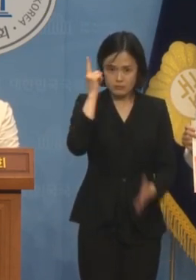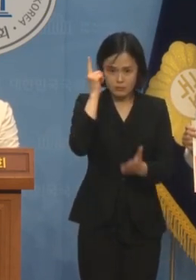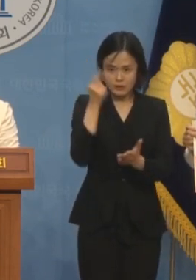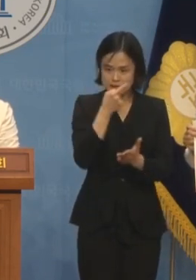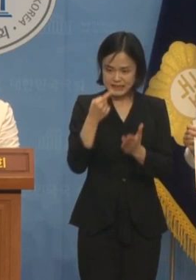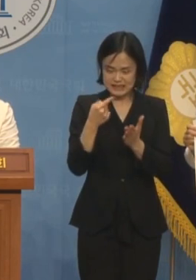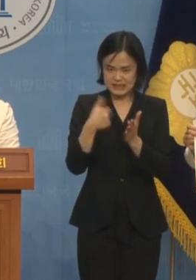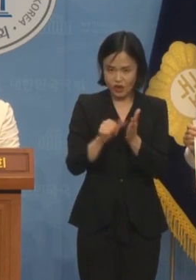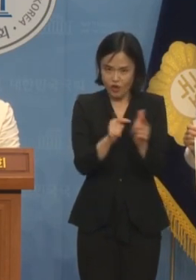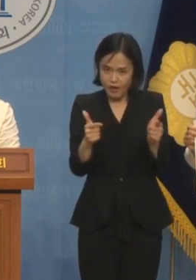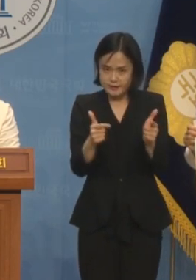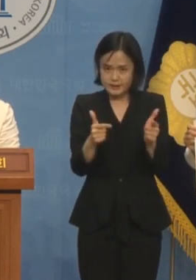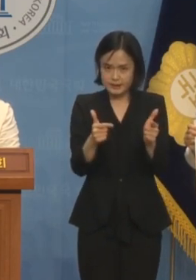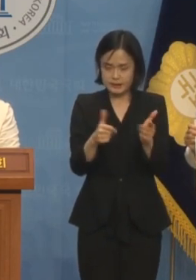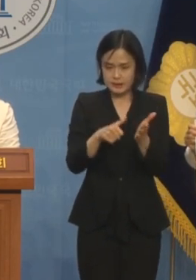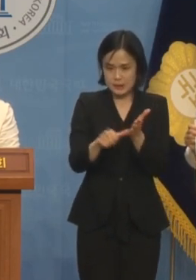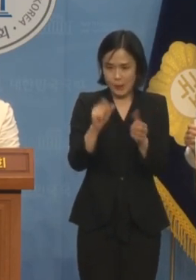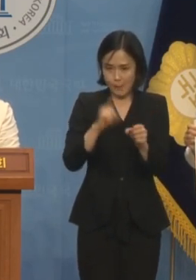비서,